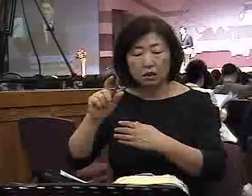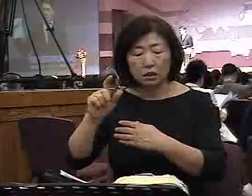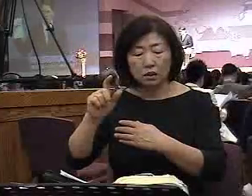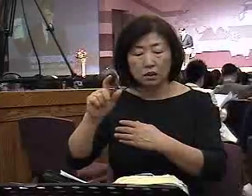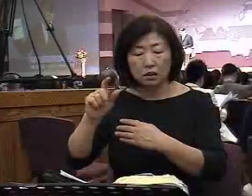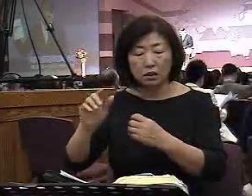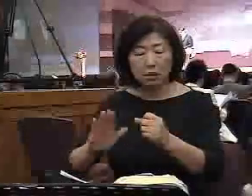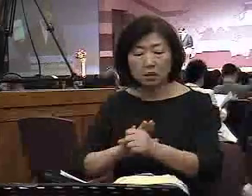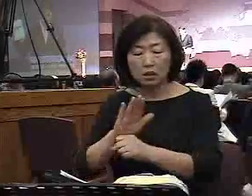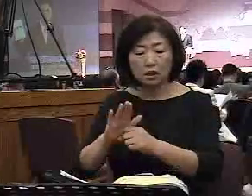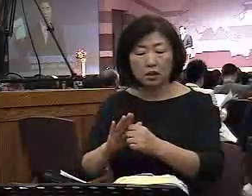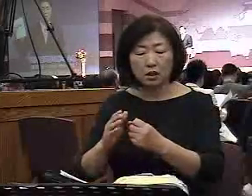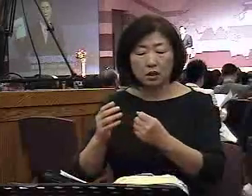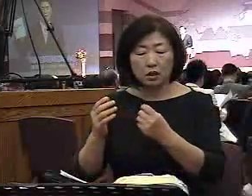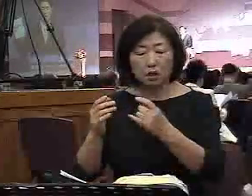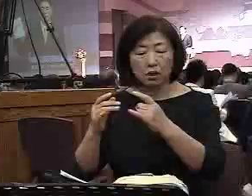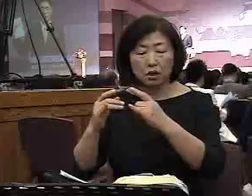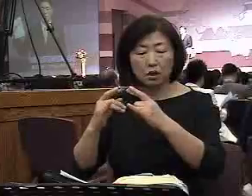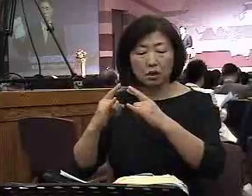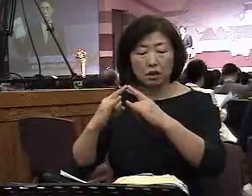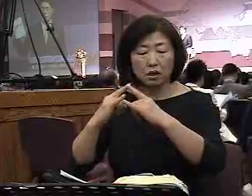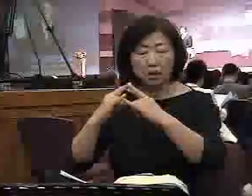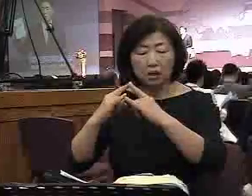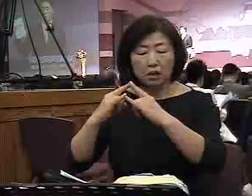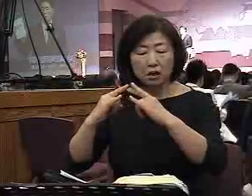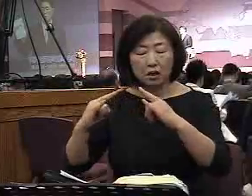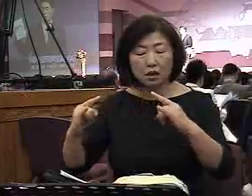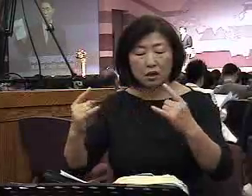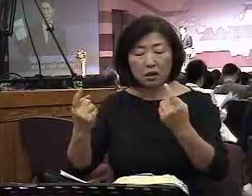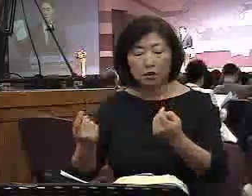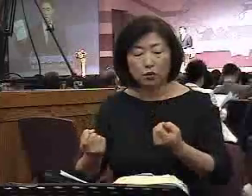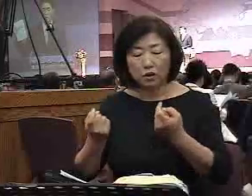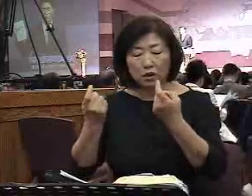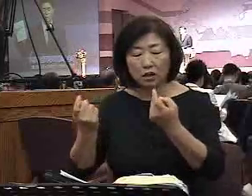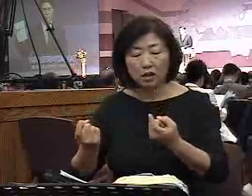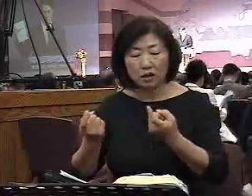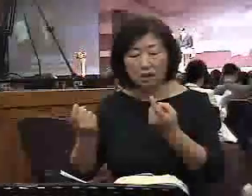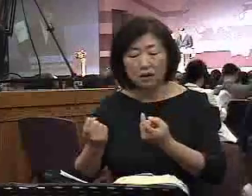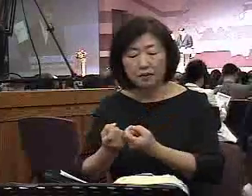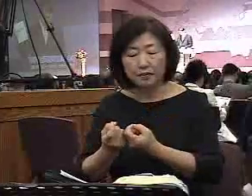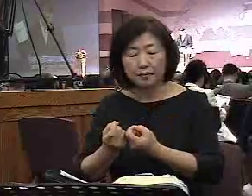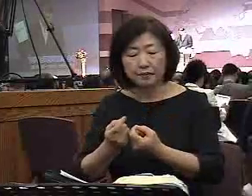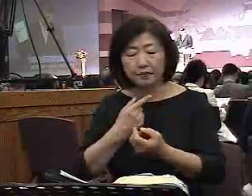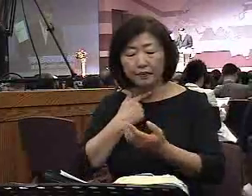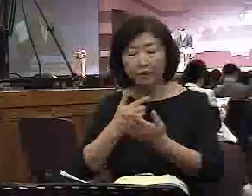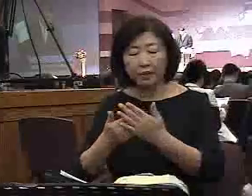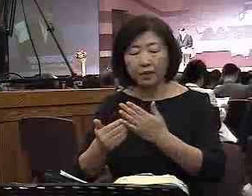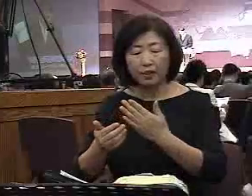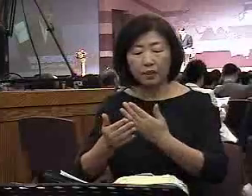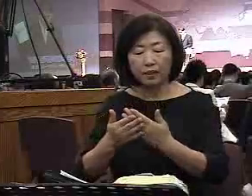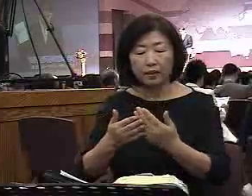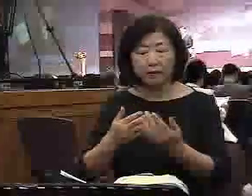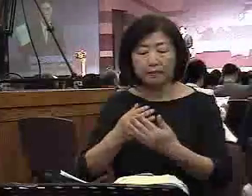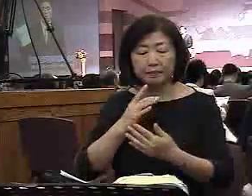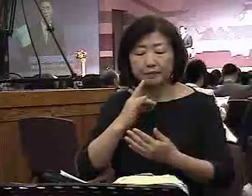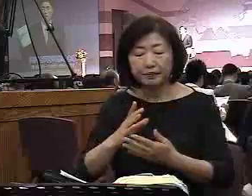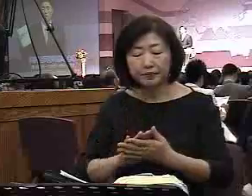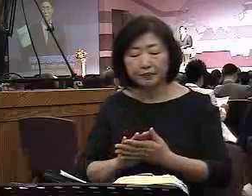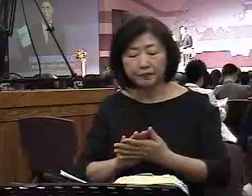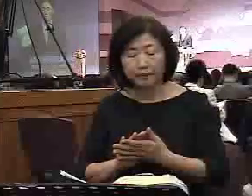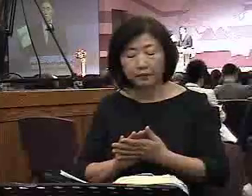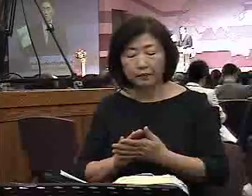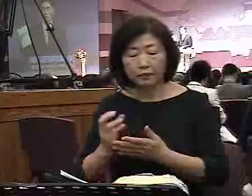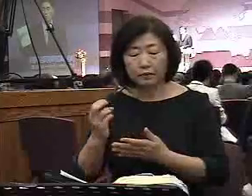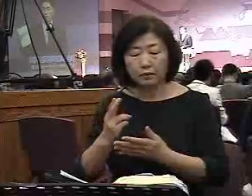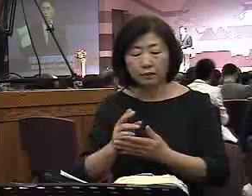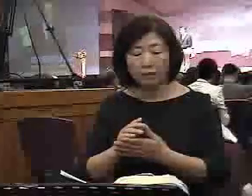수술례 안내가 나와 있습니다. 지난 가을에 참 큰 하나님의 은혜를 경험했던 남가주 사랑의 순례였습니다만 이제 또 저희가